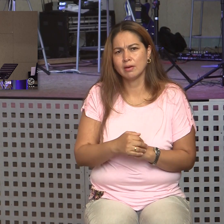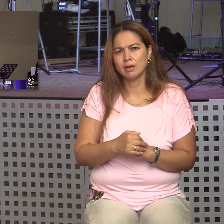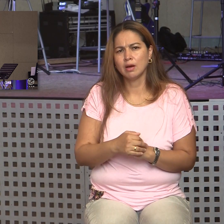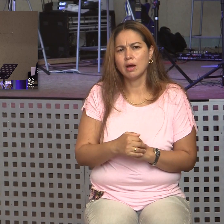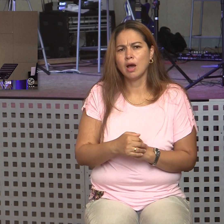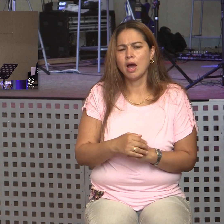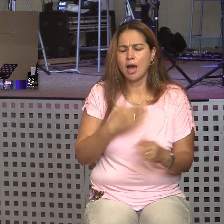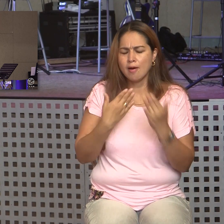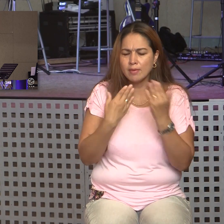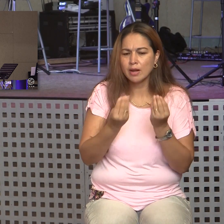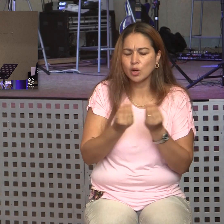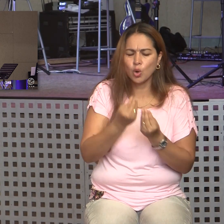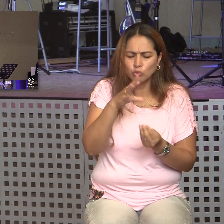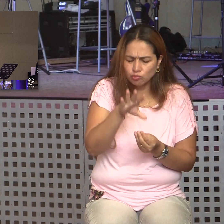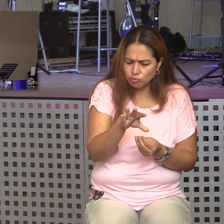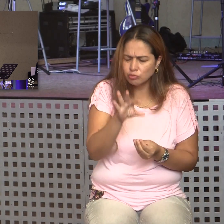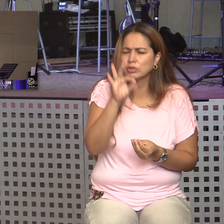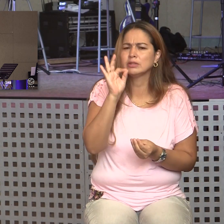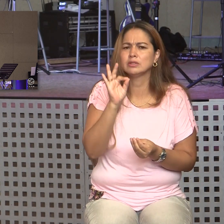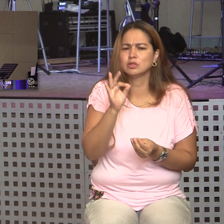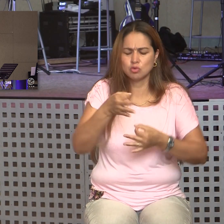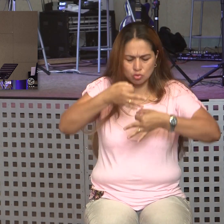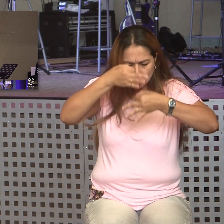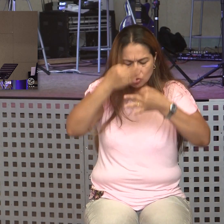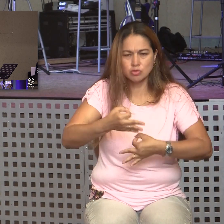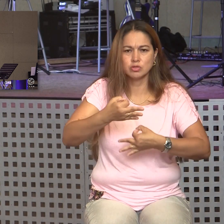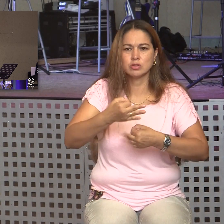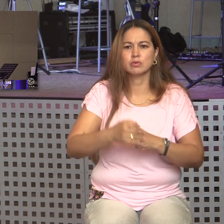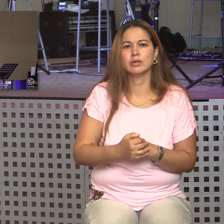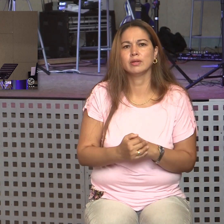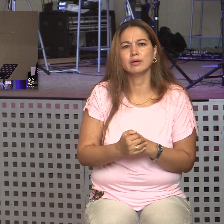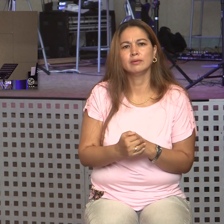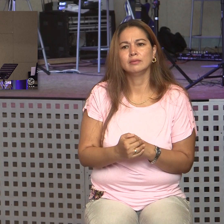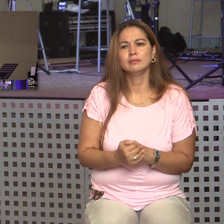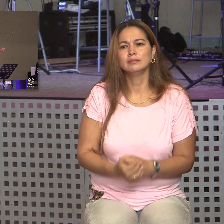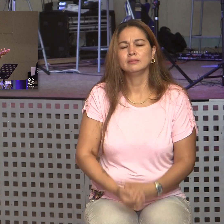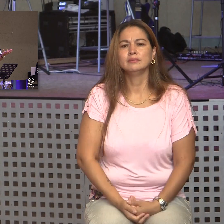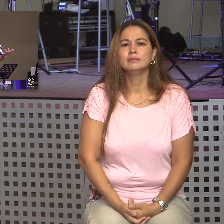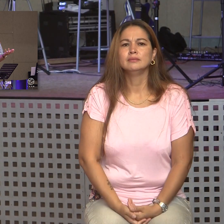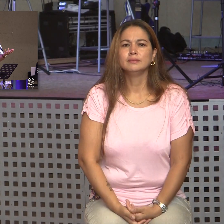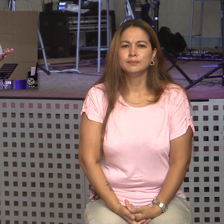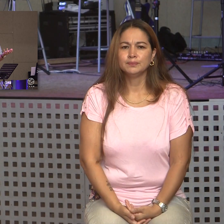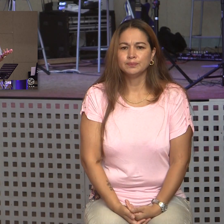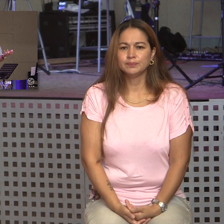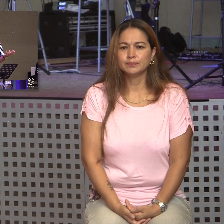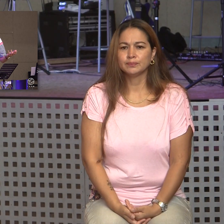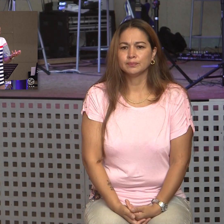cadenas. Está en la cárcel. ¿Para qué quiere